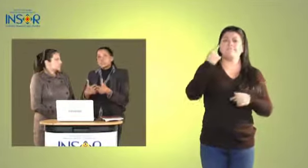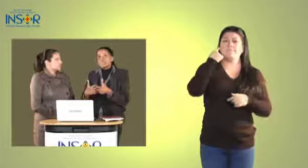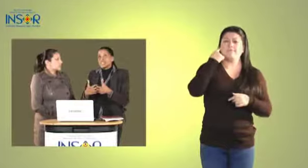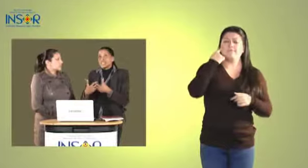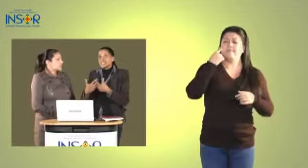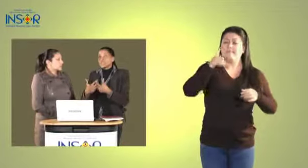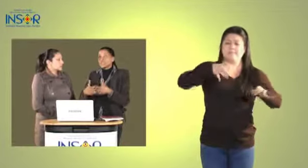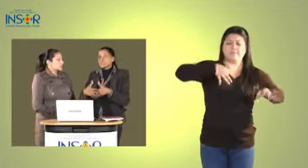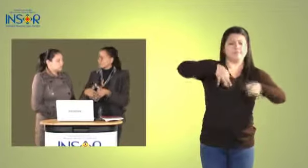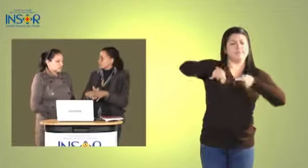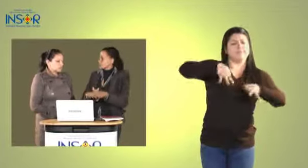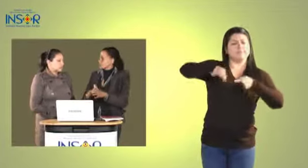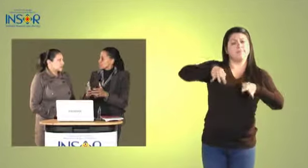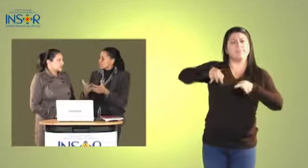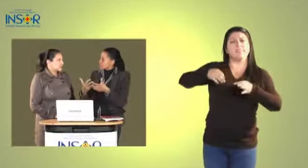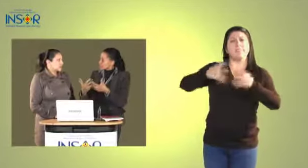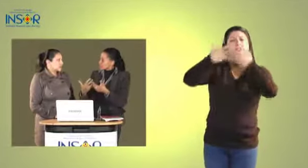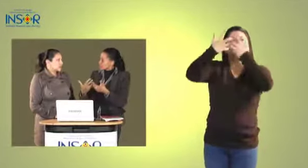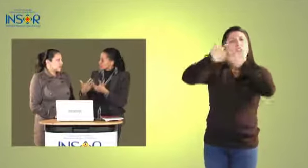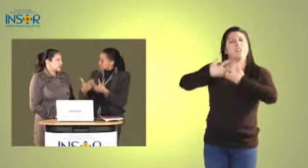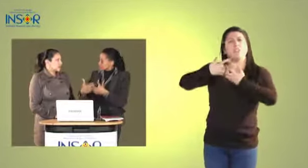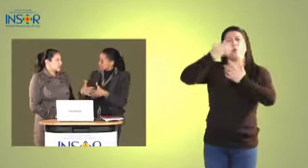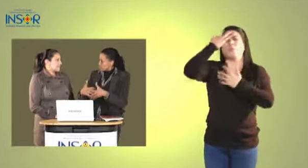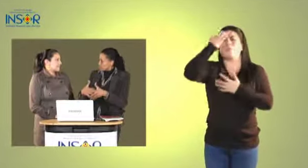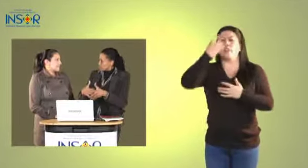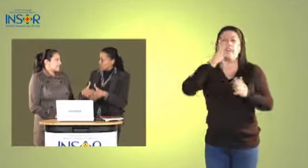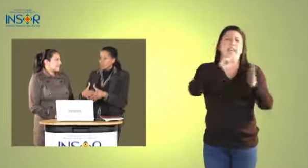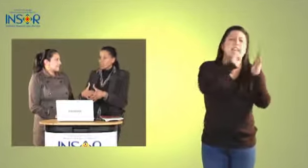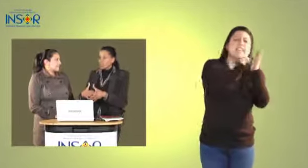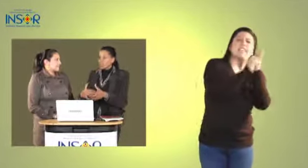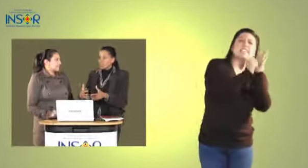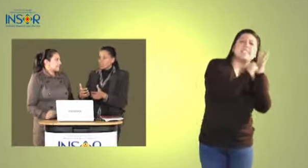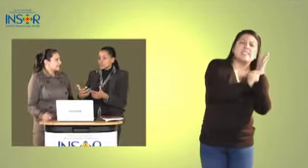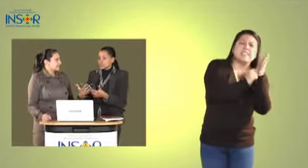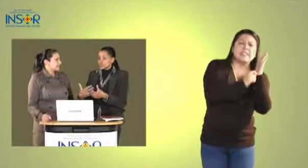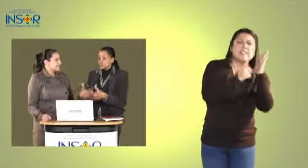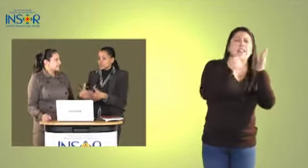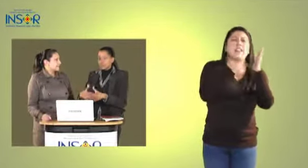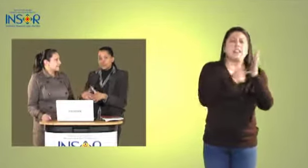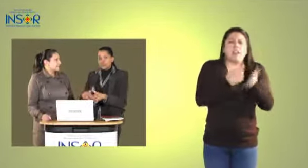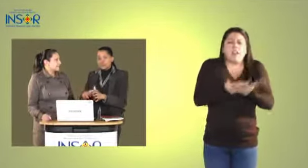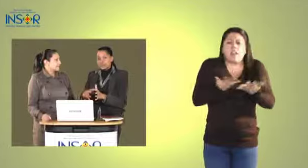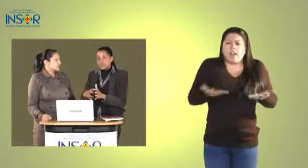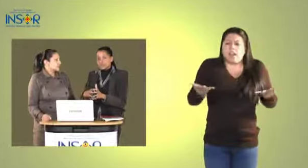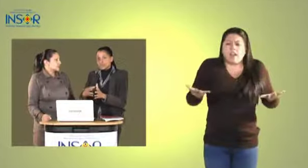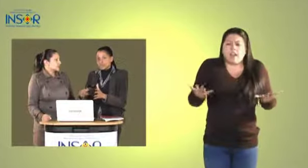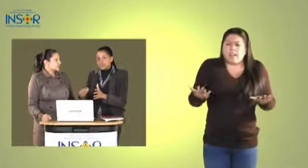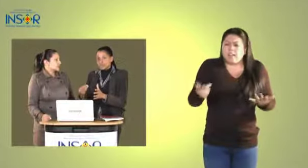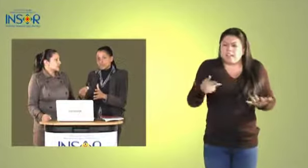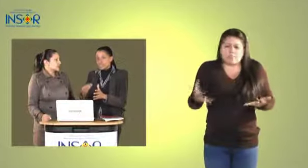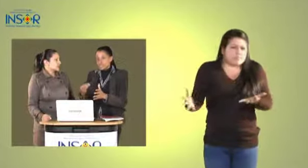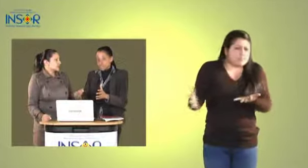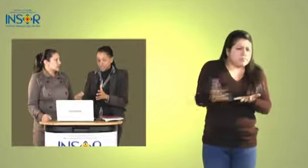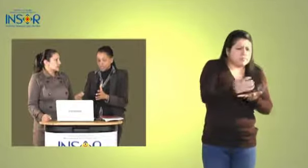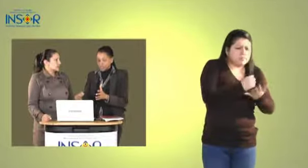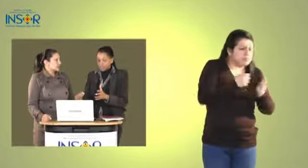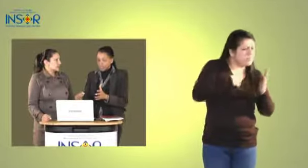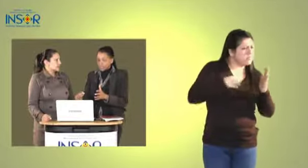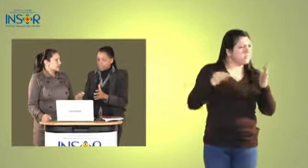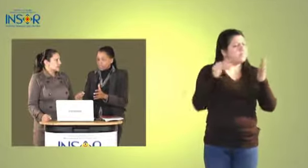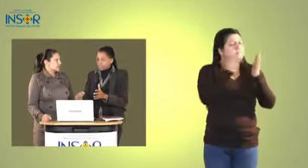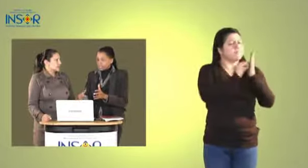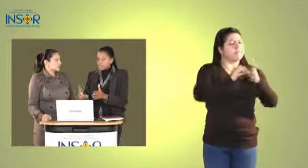explica muy bien cuál es el funcionamiento, o sea, por qué estamos escribiendo y qué elementos se deben tener en cuenta, porque no es la transcripción de la